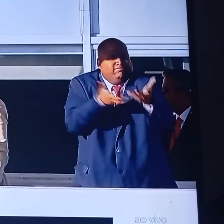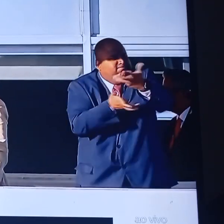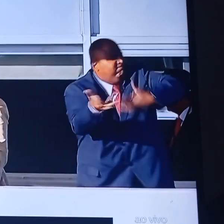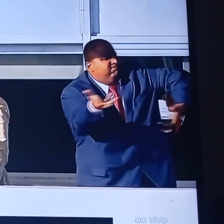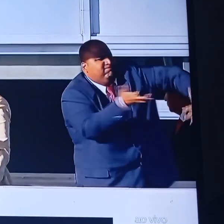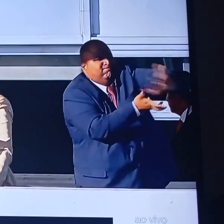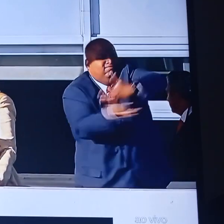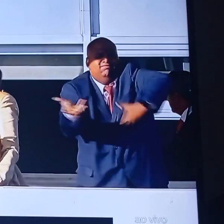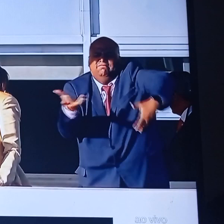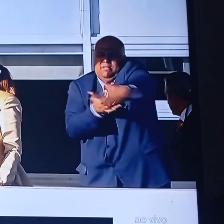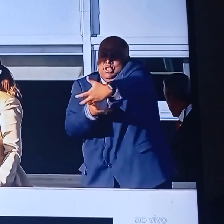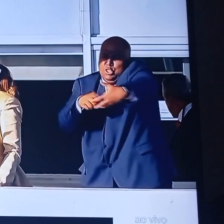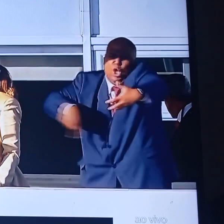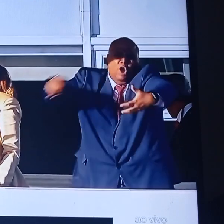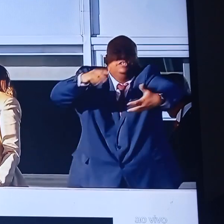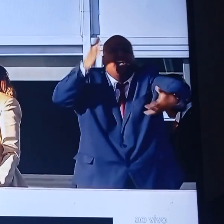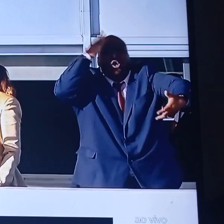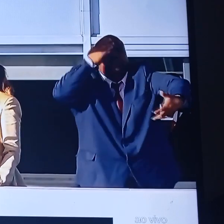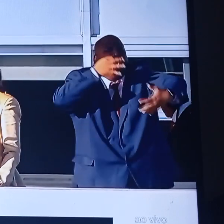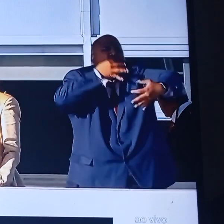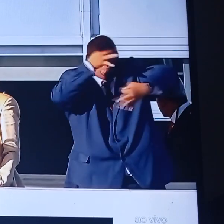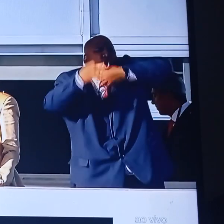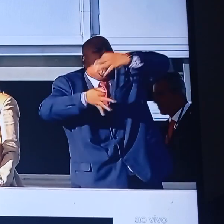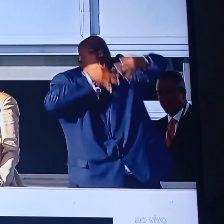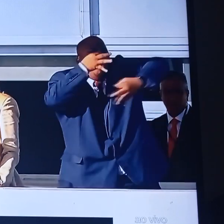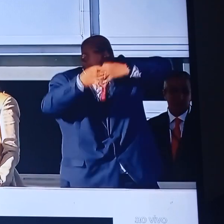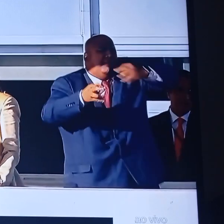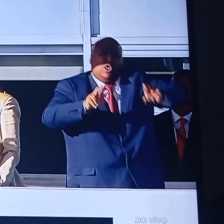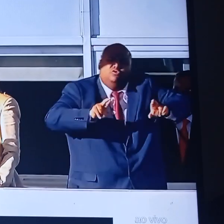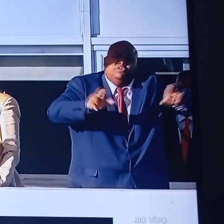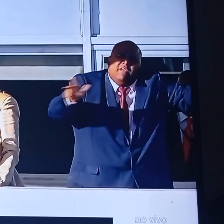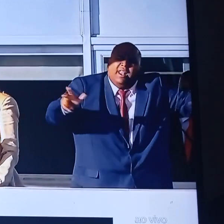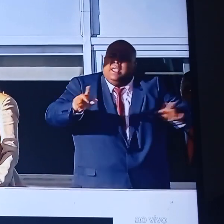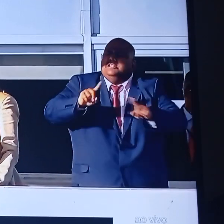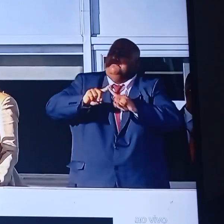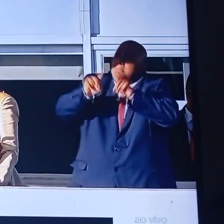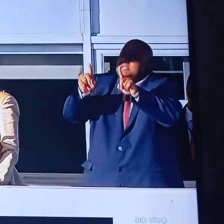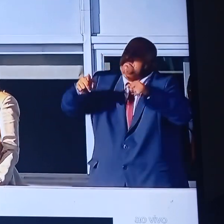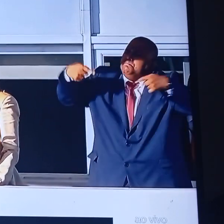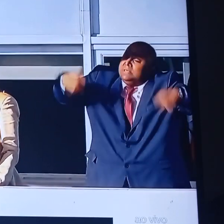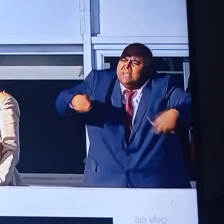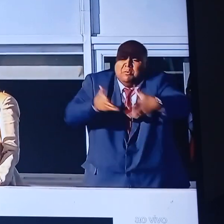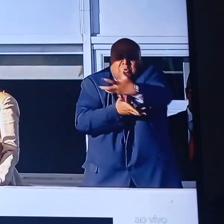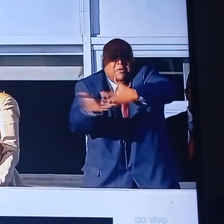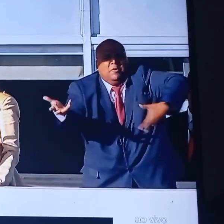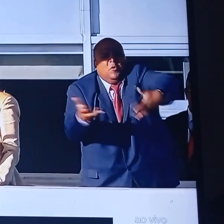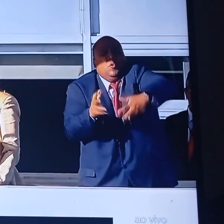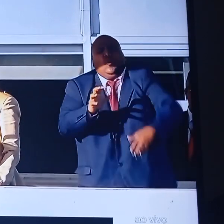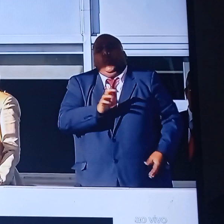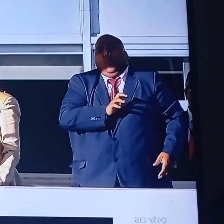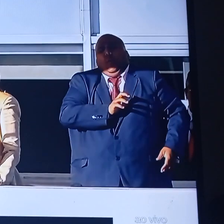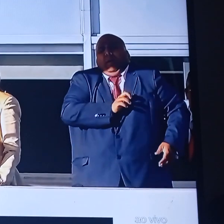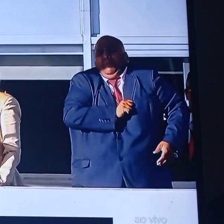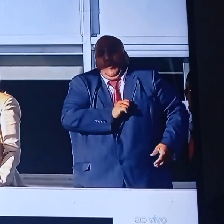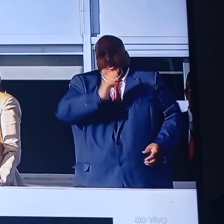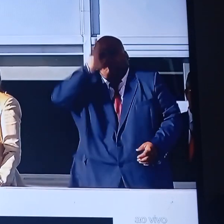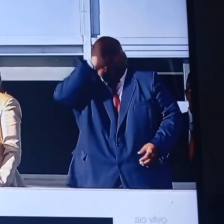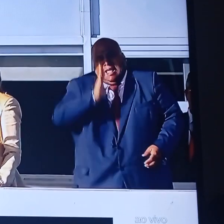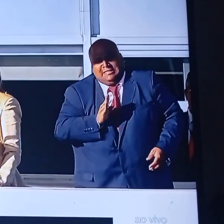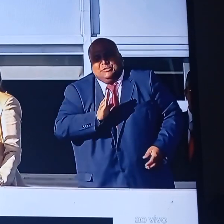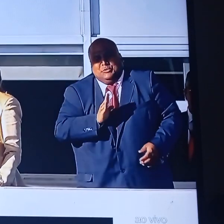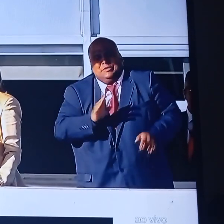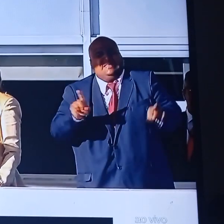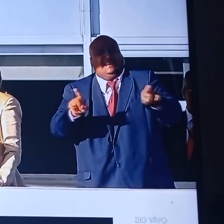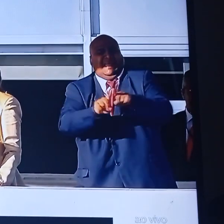que são muito menores que aquilo que nos une para sempre. O amor pelo Brasil e a